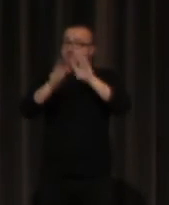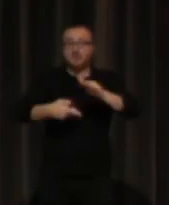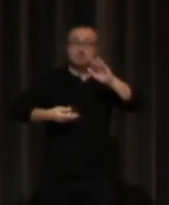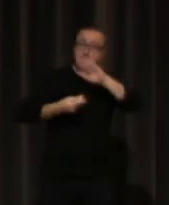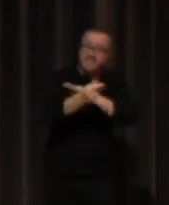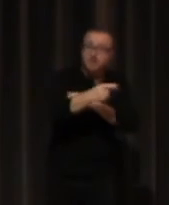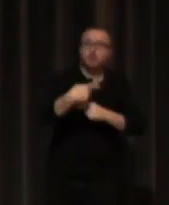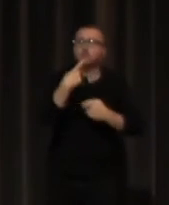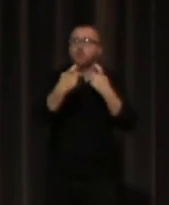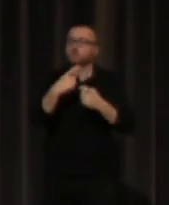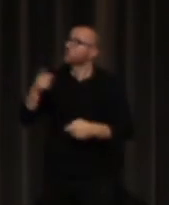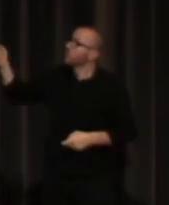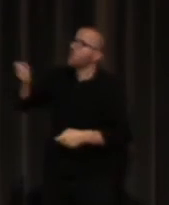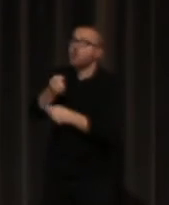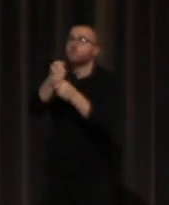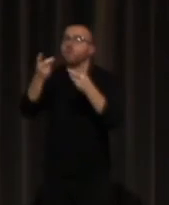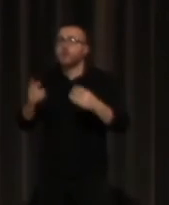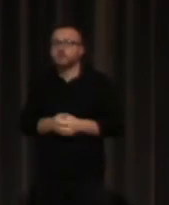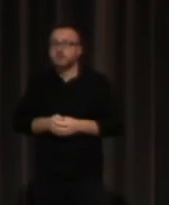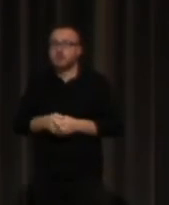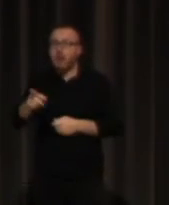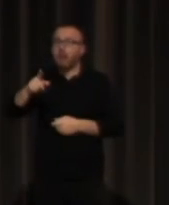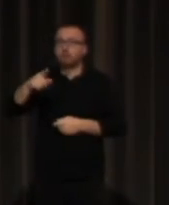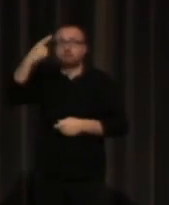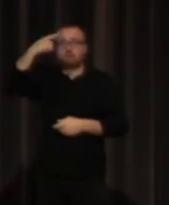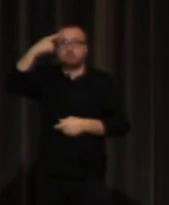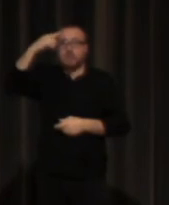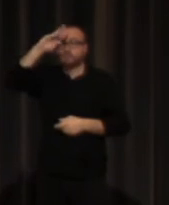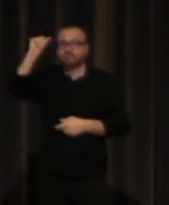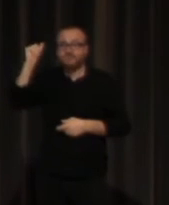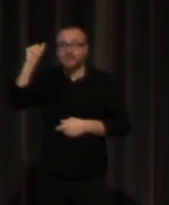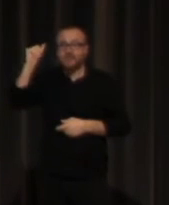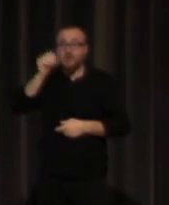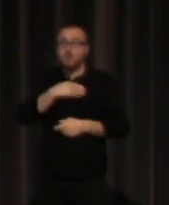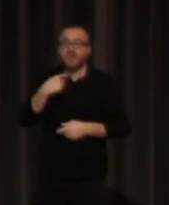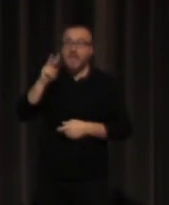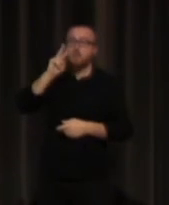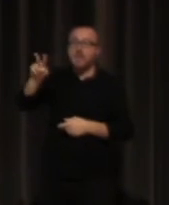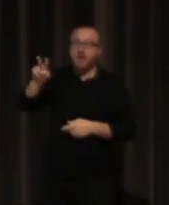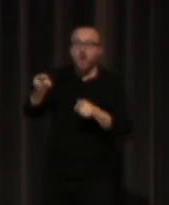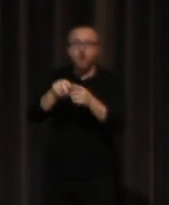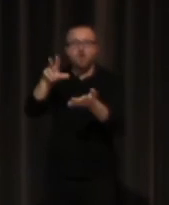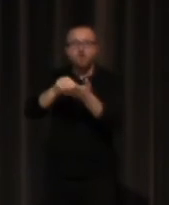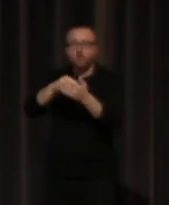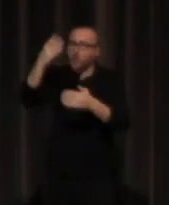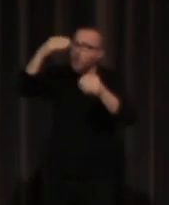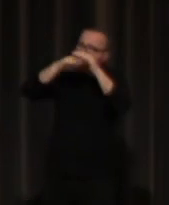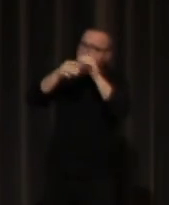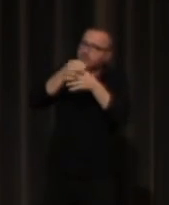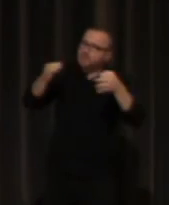n'hi ha, excepte algú que els hagi comptat. Així és que la mirada és allò que arriba fins a l'horitzó. No veiem ni el